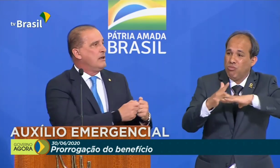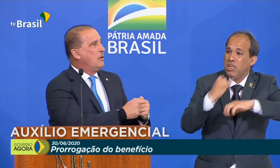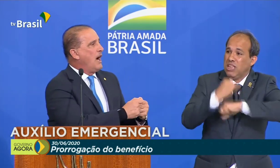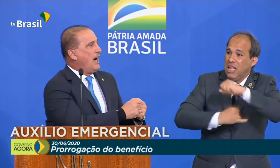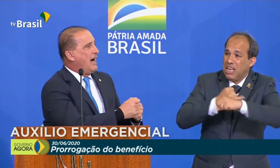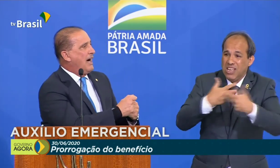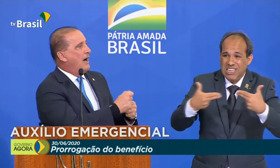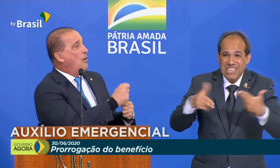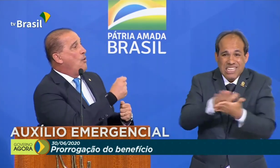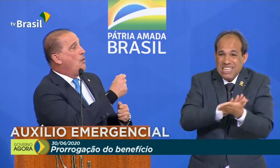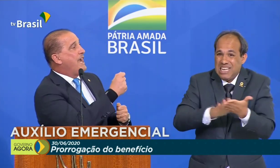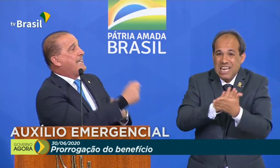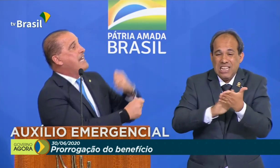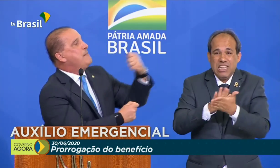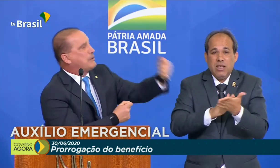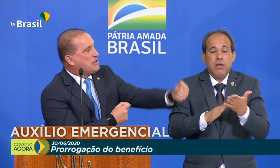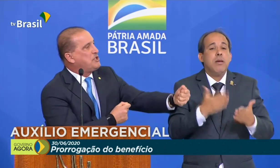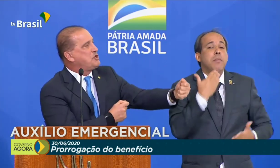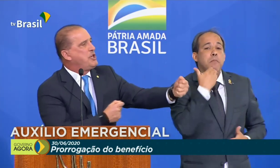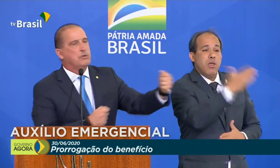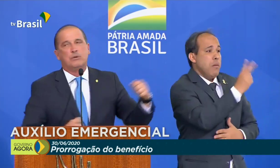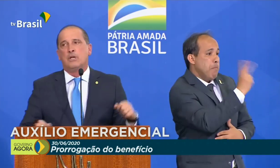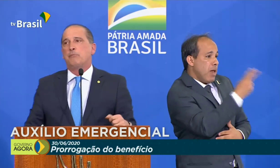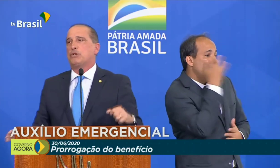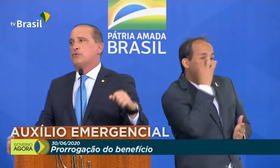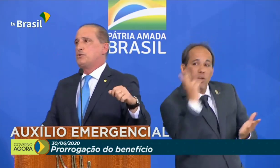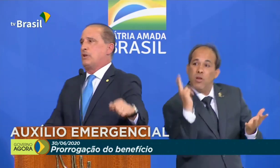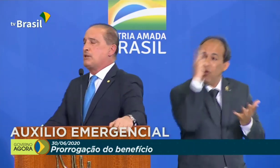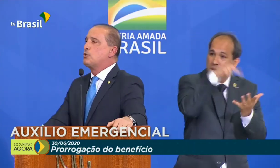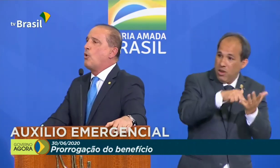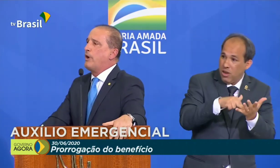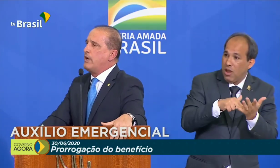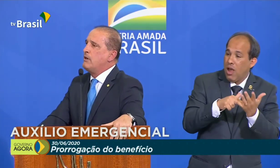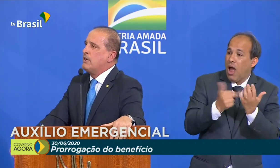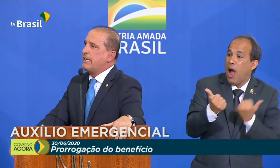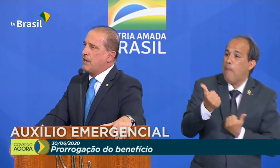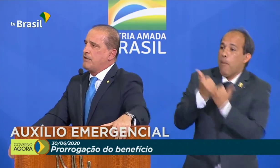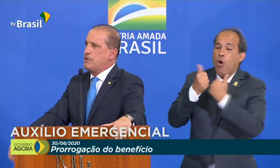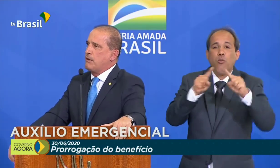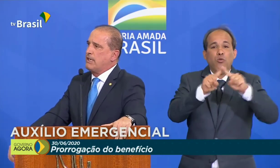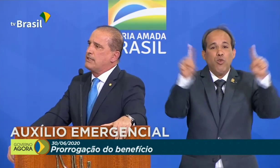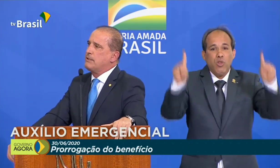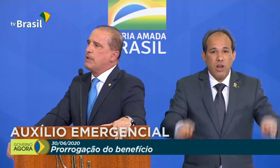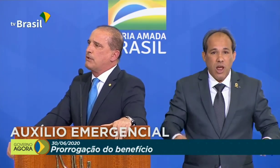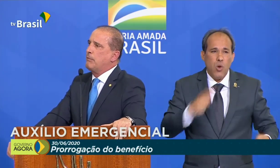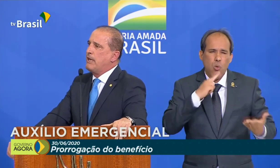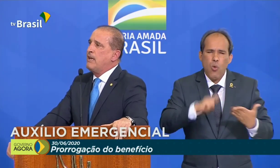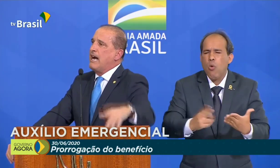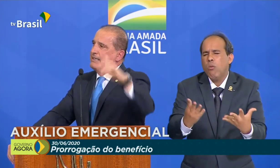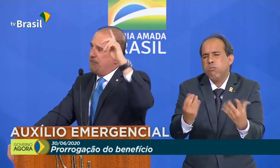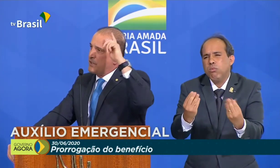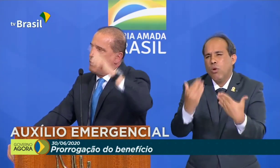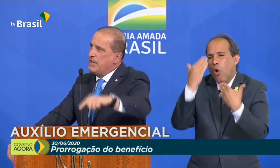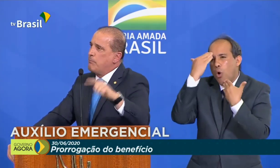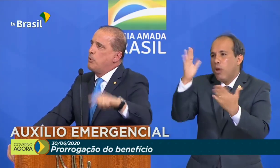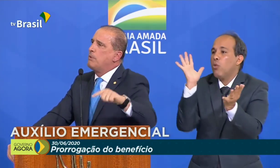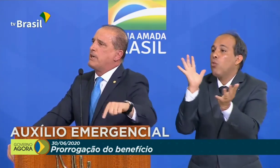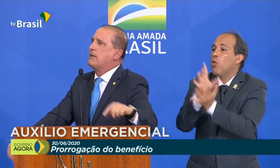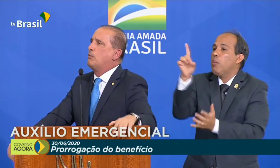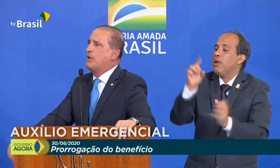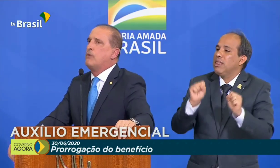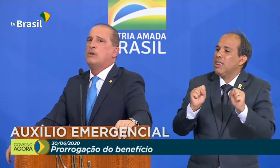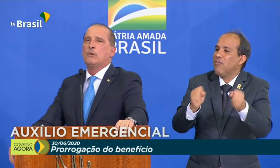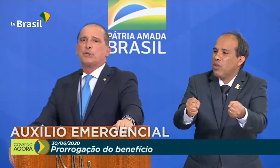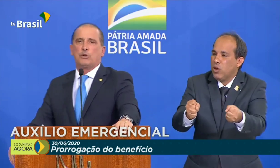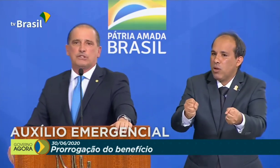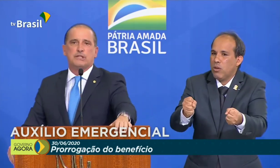fazem o requerimento assistido pelos funcionários do Correio, e quero fazer um agradecimento também à Defensoria Pública